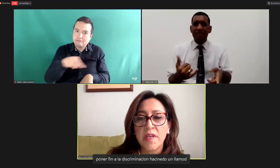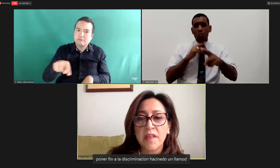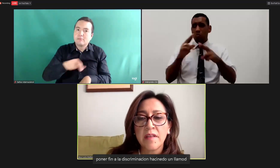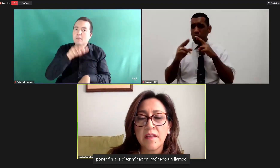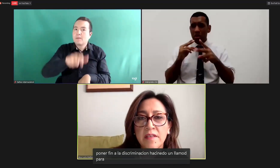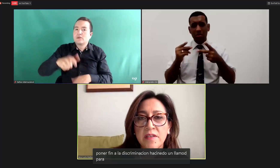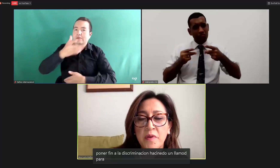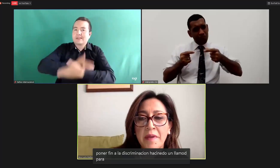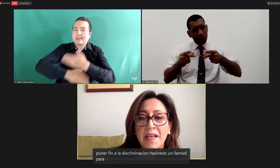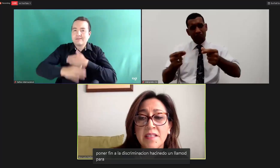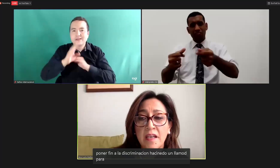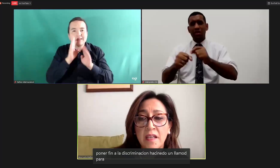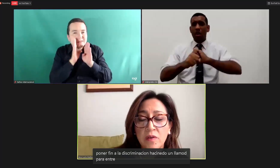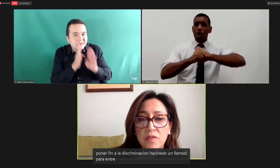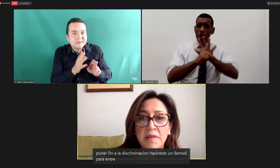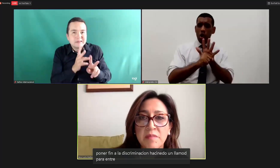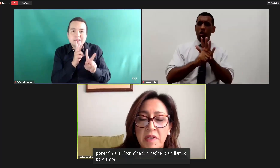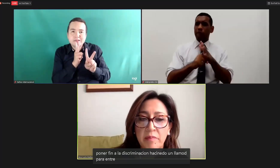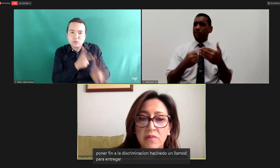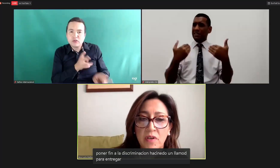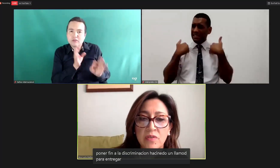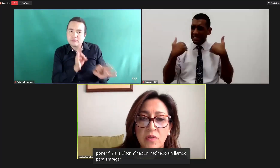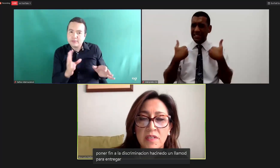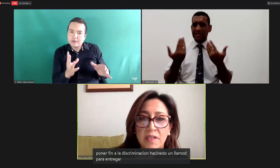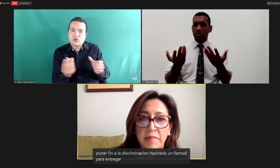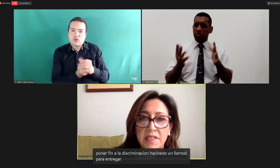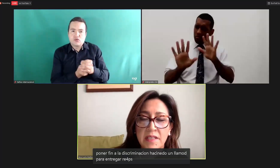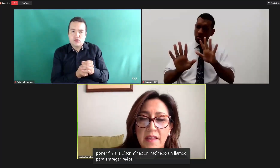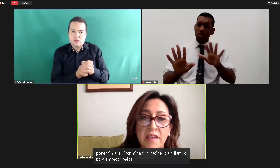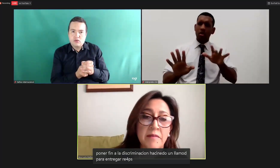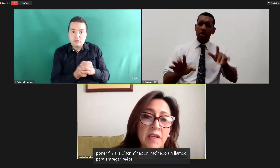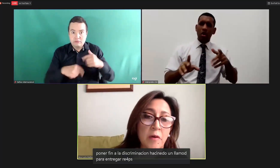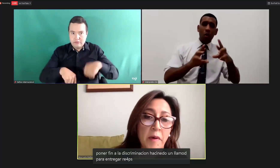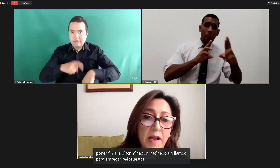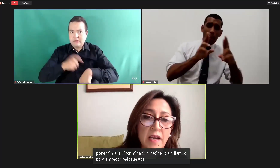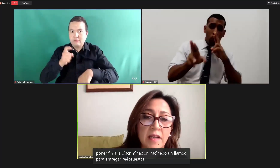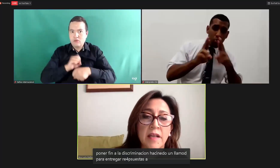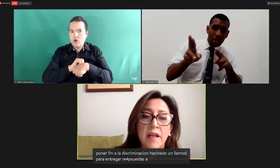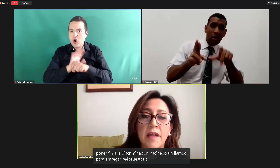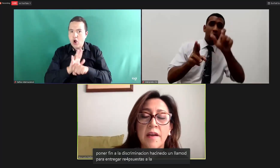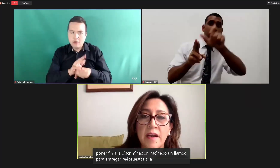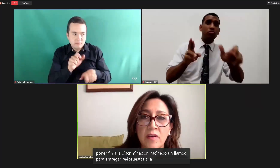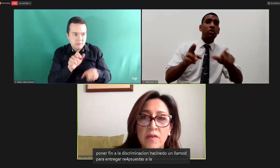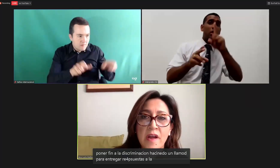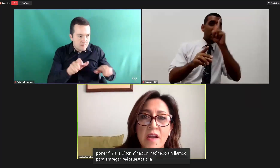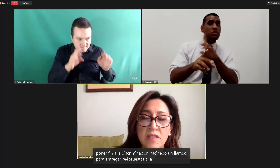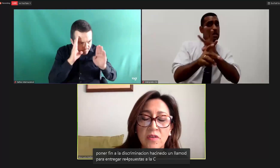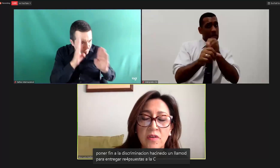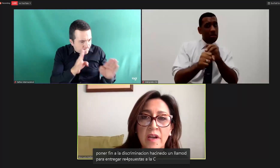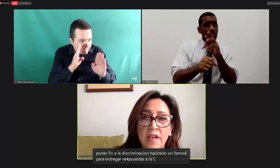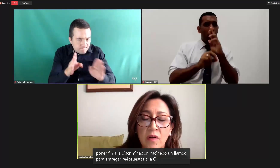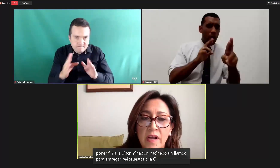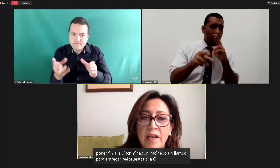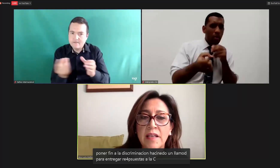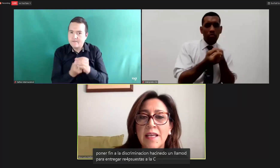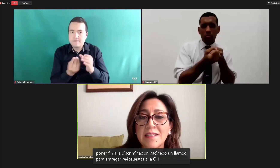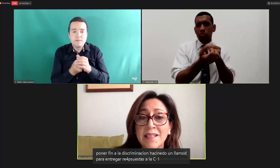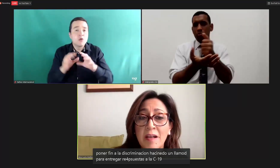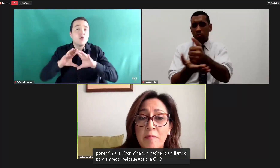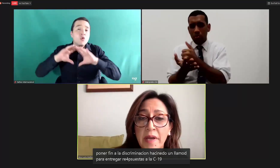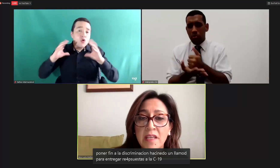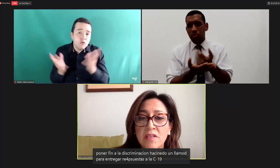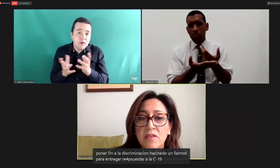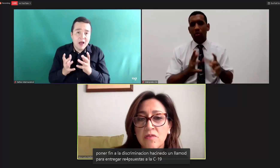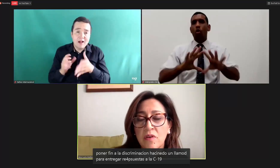la COVID-19 que sean inclusivas para personas con discapacidad a nivel global, regional, nacional y local.